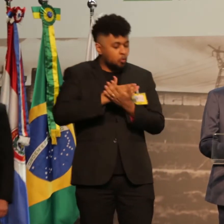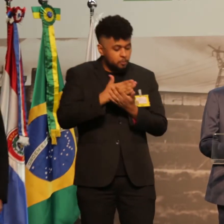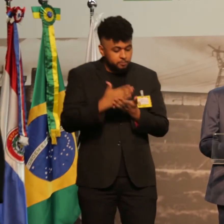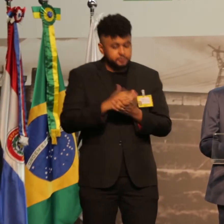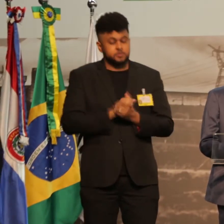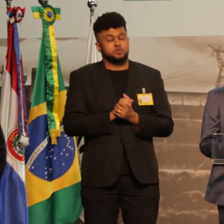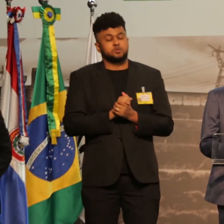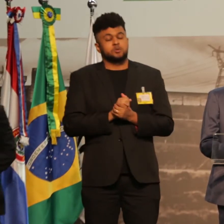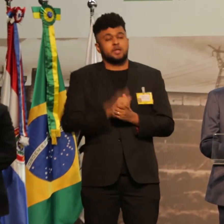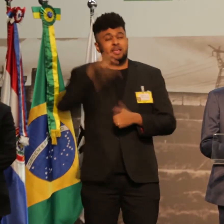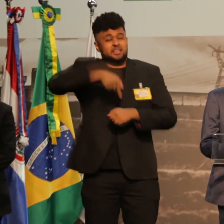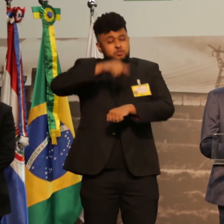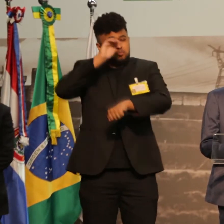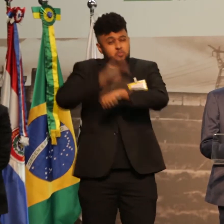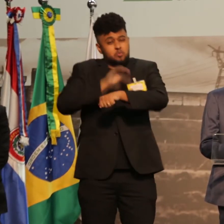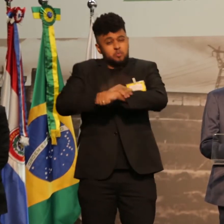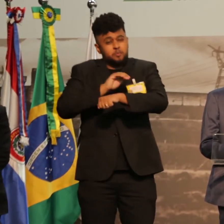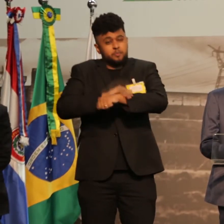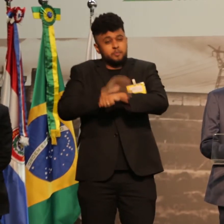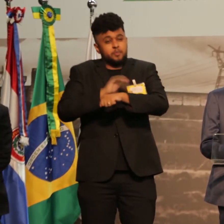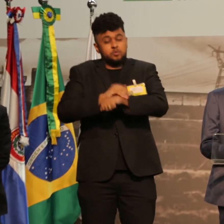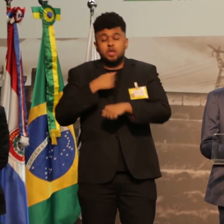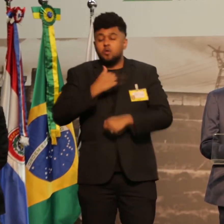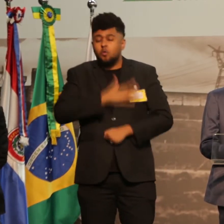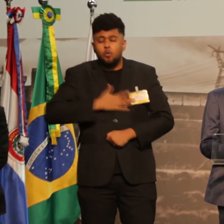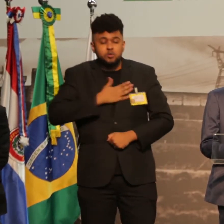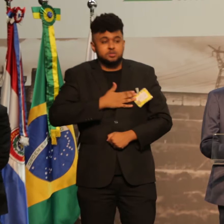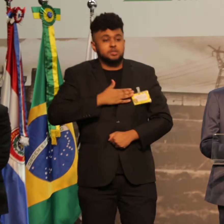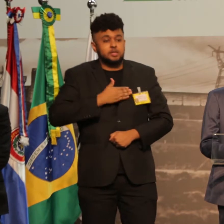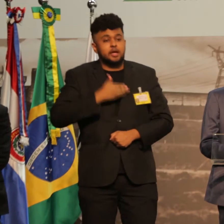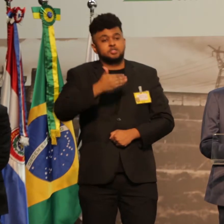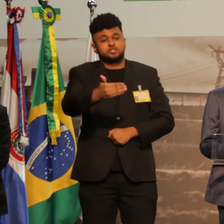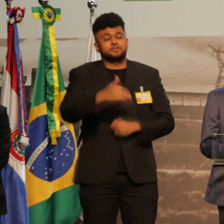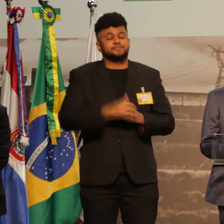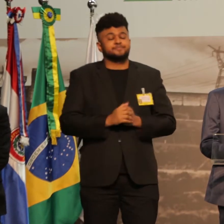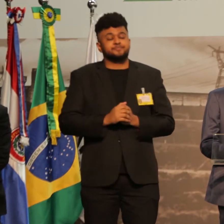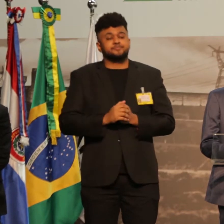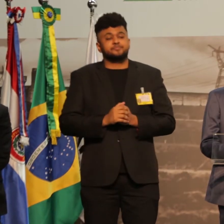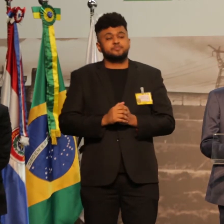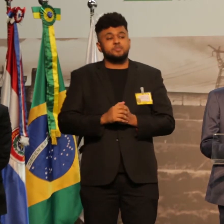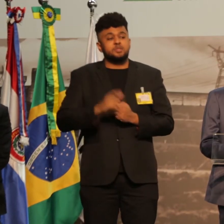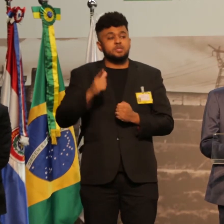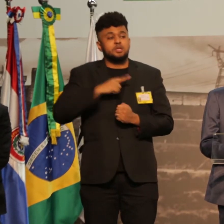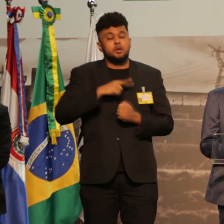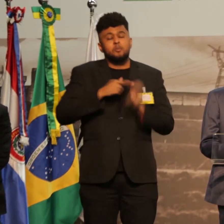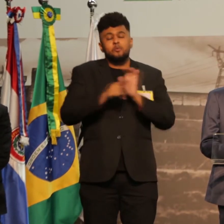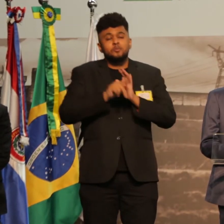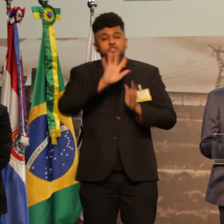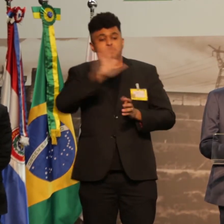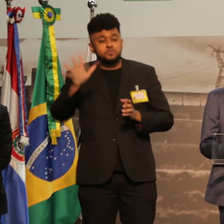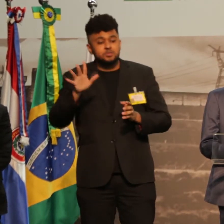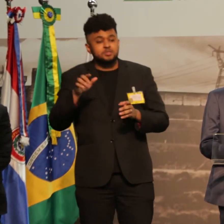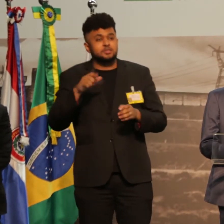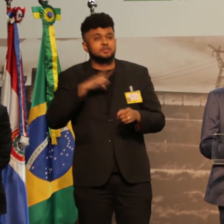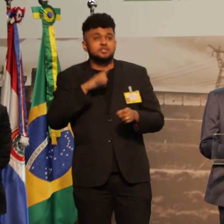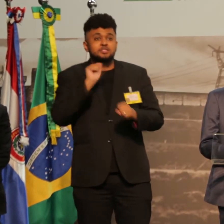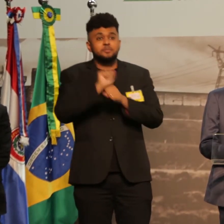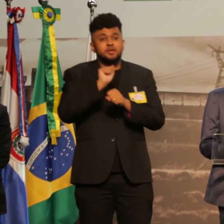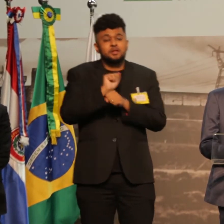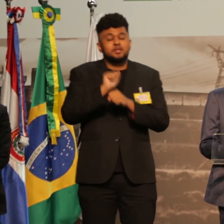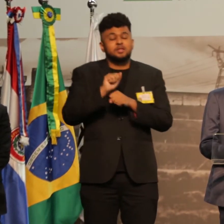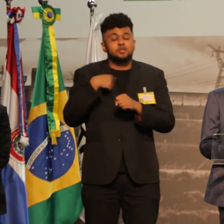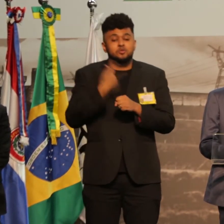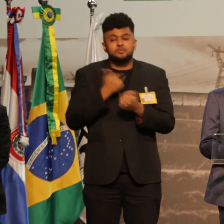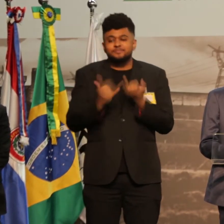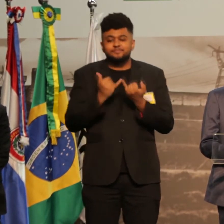afirmando que este é um momento de emoção que eu gostaria de adiar. Uma despedida, mesmo esperada, sempre nos